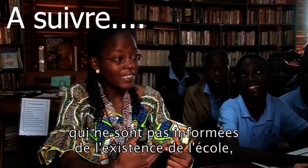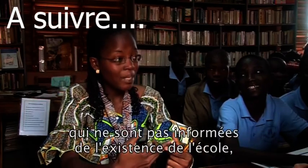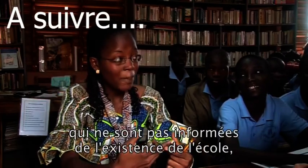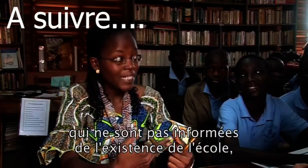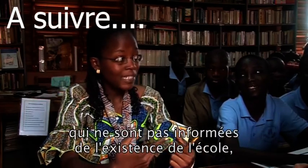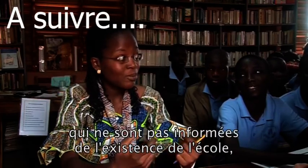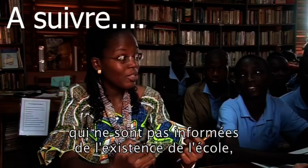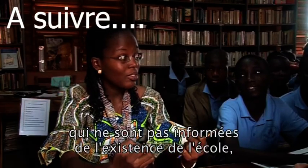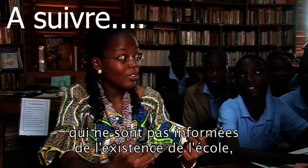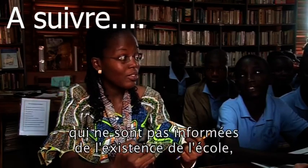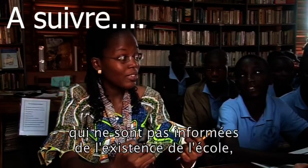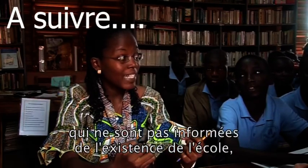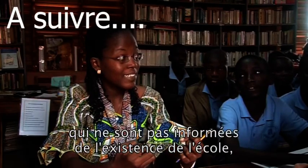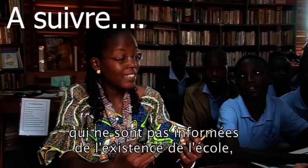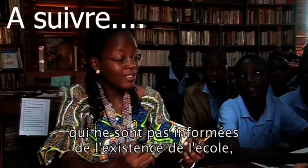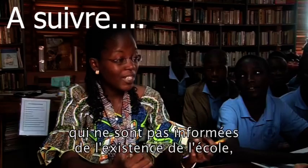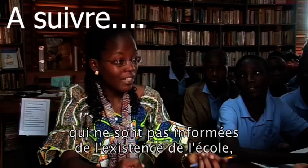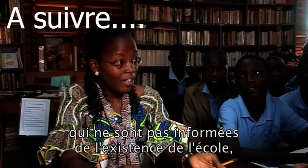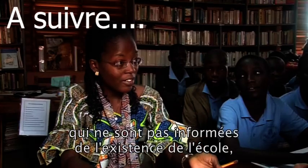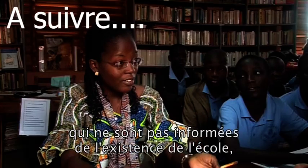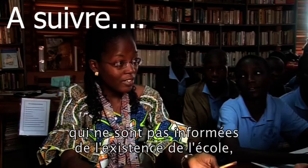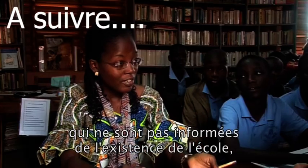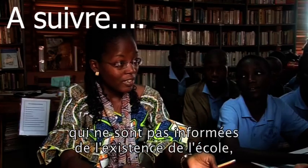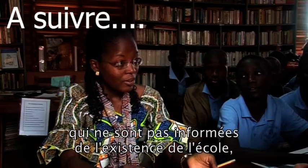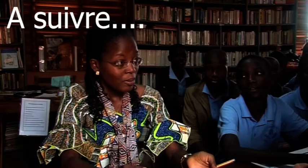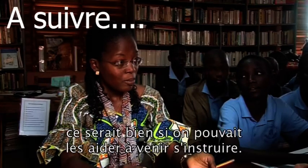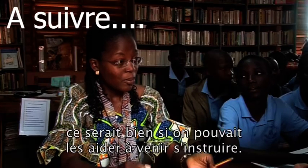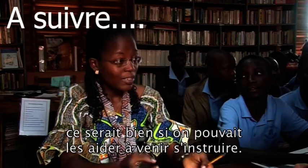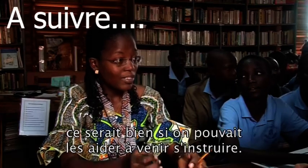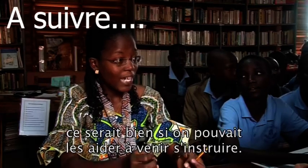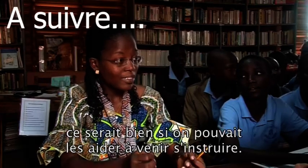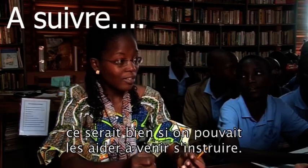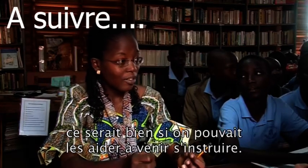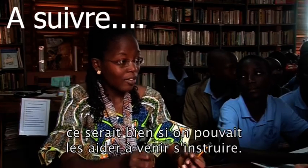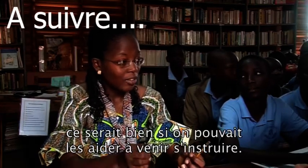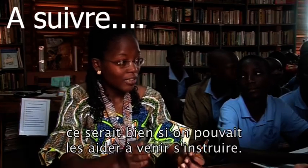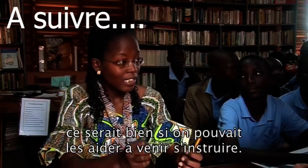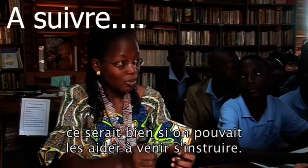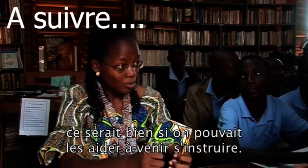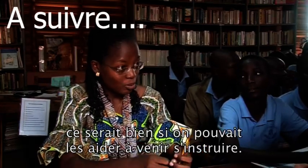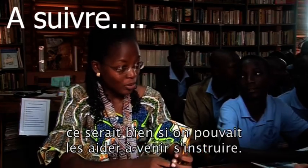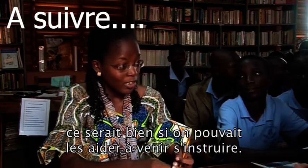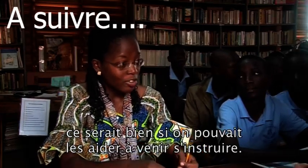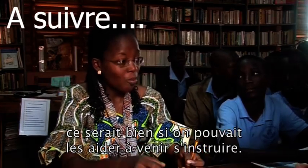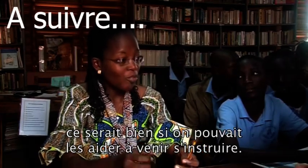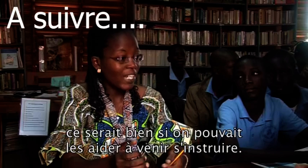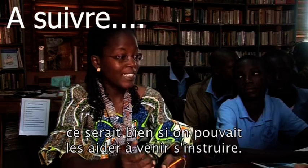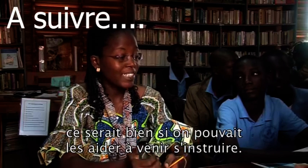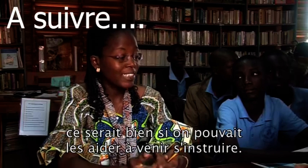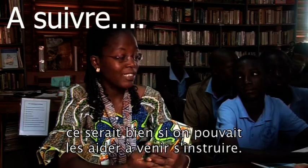par exemple des distances de l'école pour l'éducation des sourds. Si on pouvait les